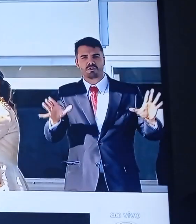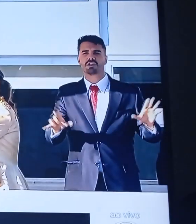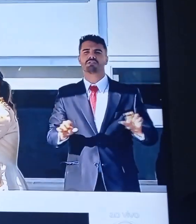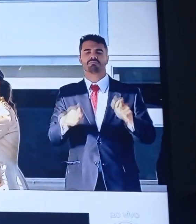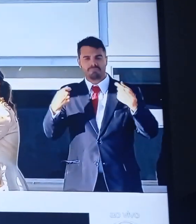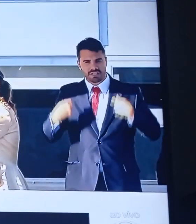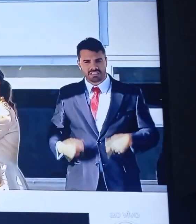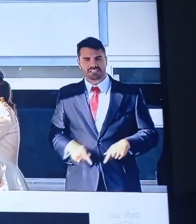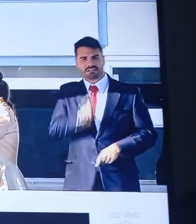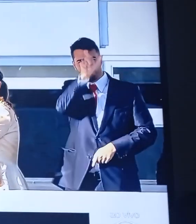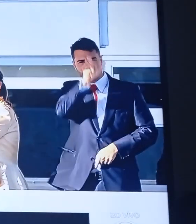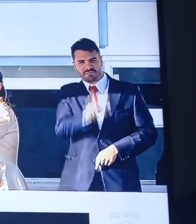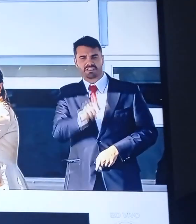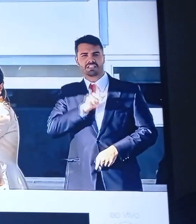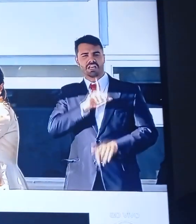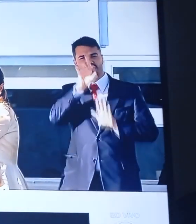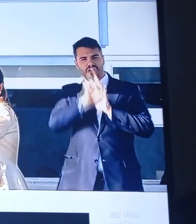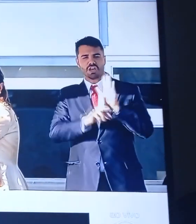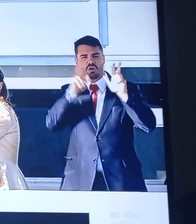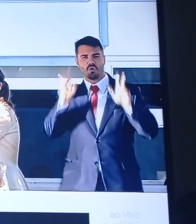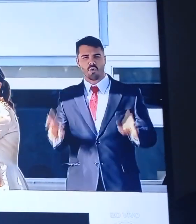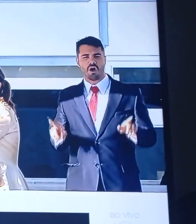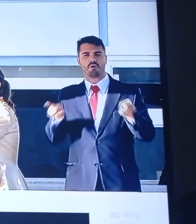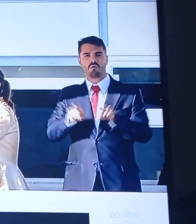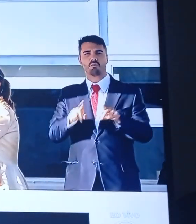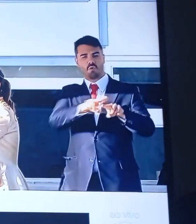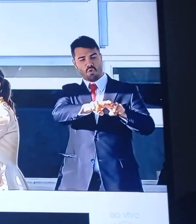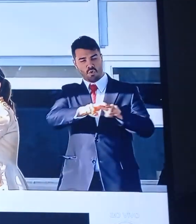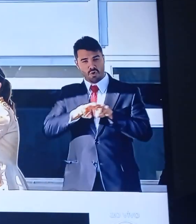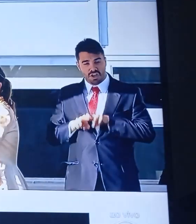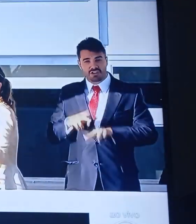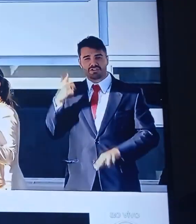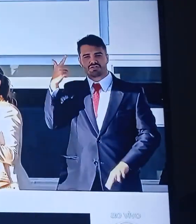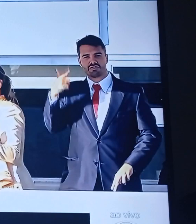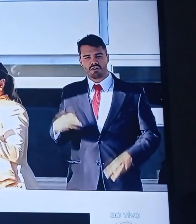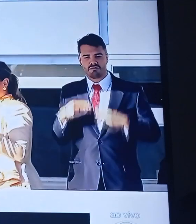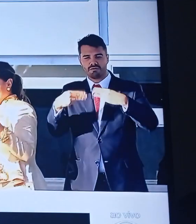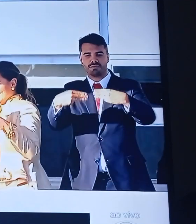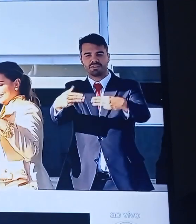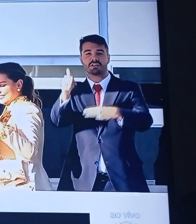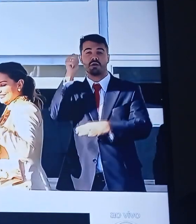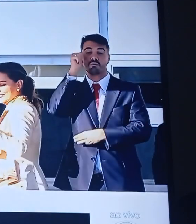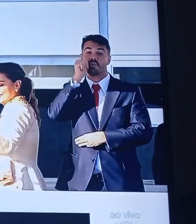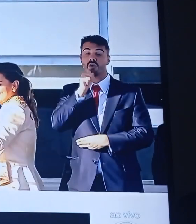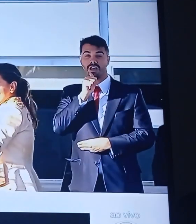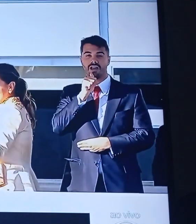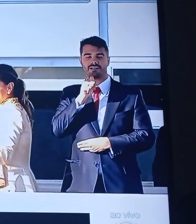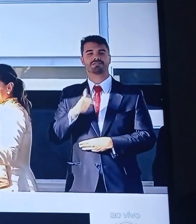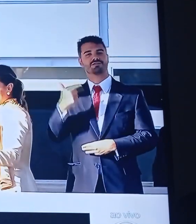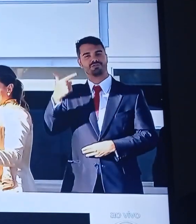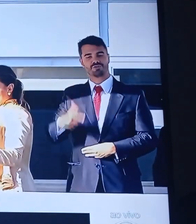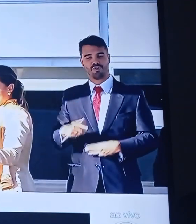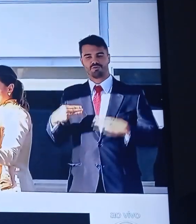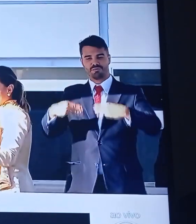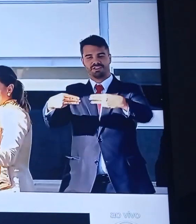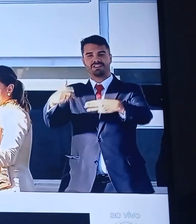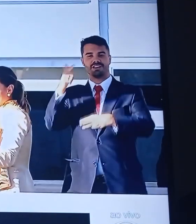estar. Por isso, estamos trazendo de volta o Ministério das Mulheres.